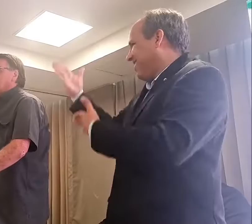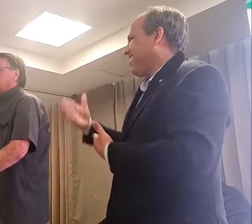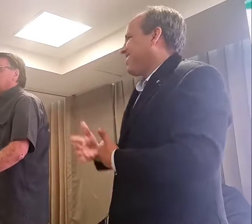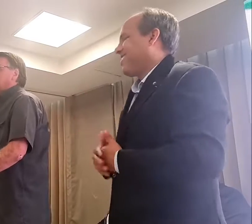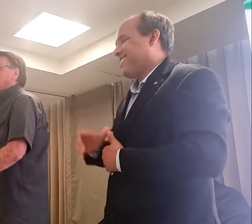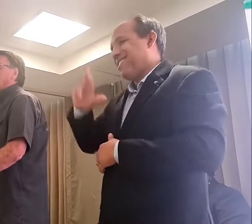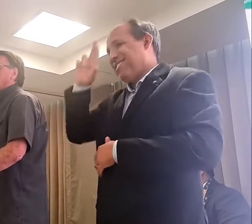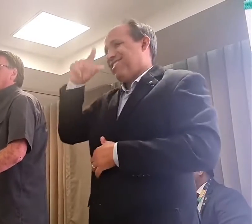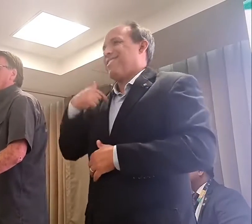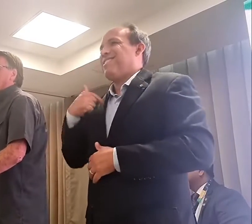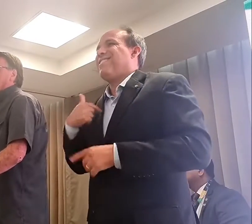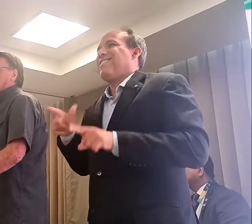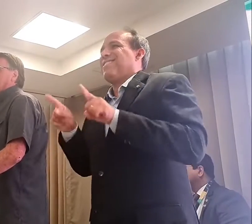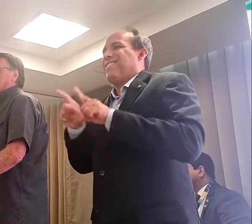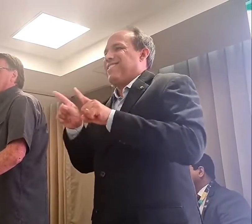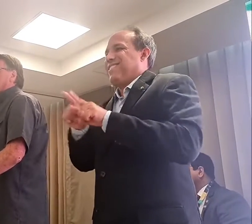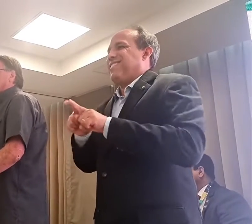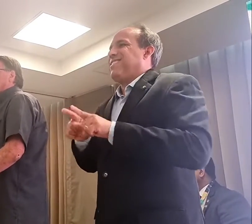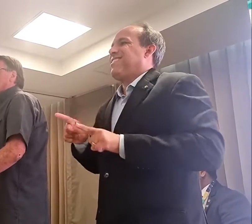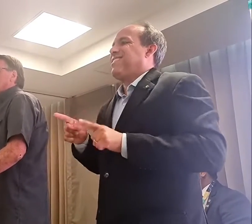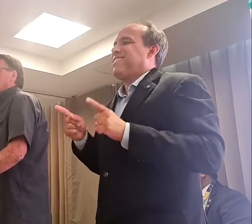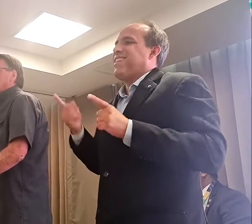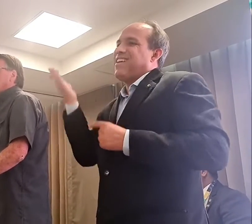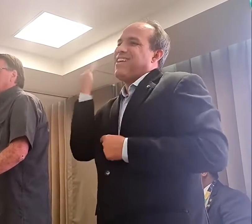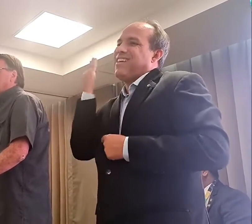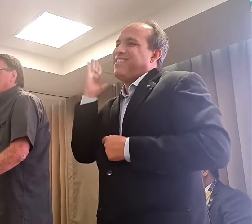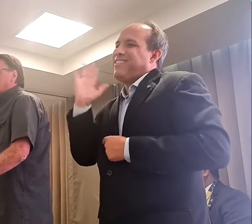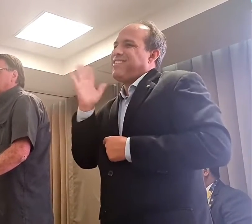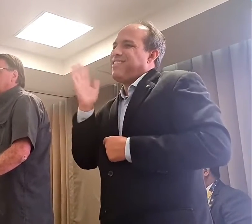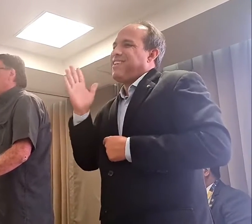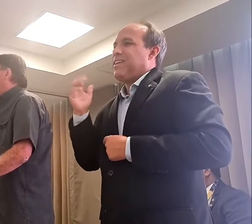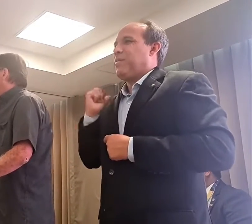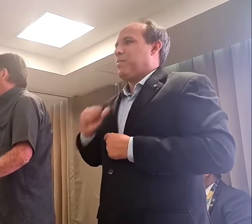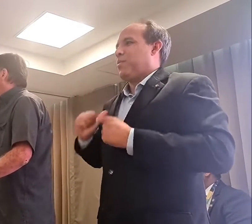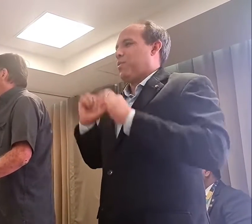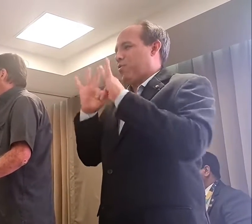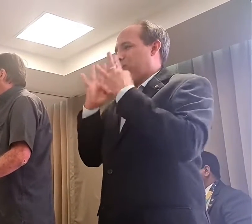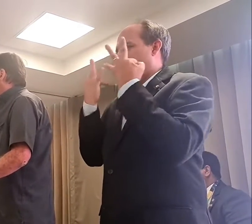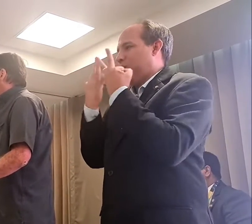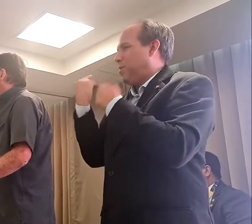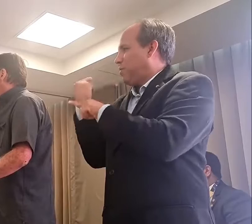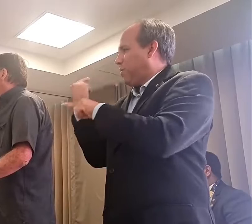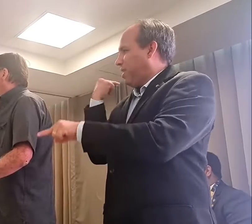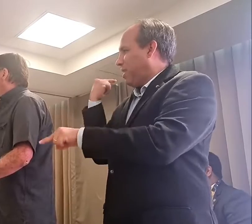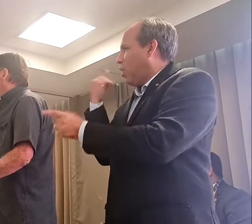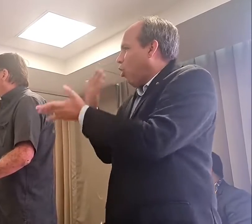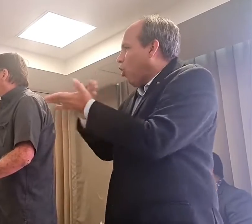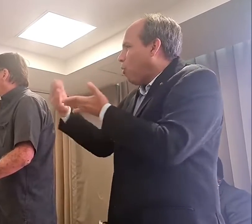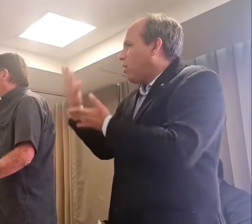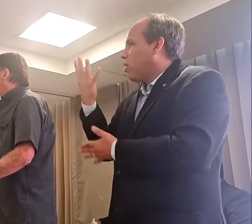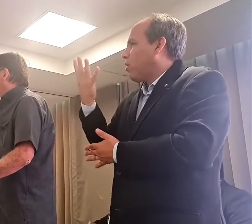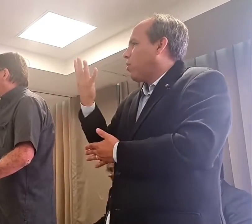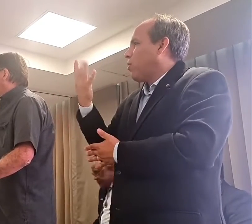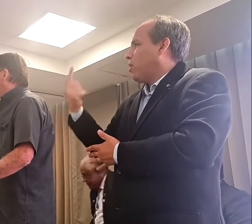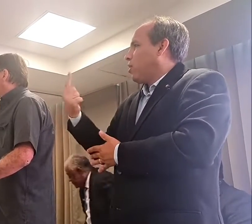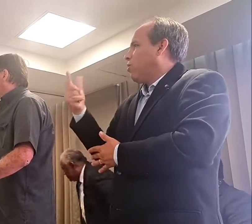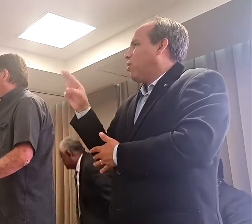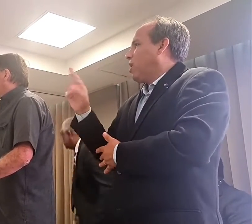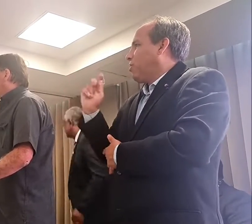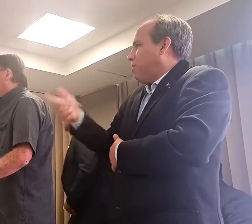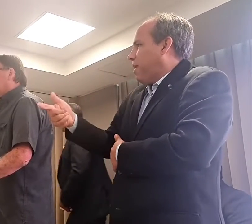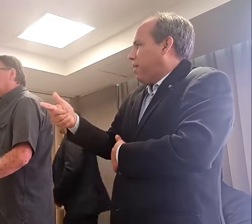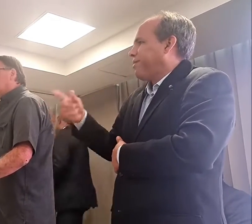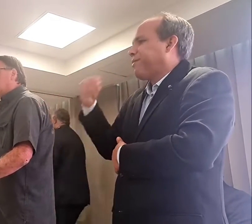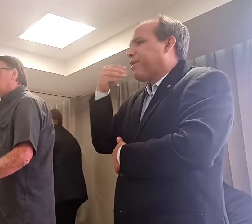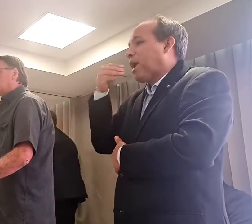A questão também, tínhamos no passado o Bolsa Família, que começava com R$ 42,00,